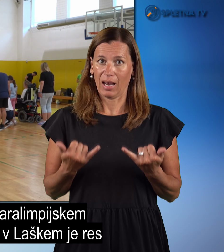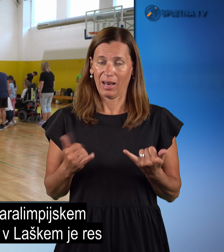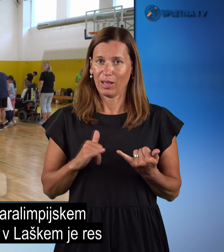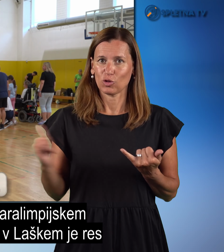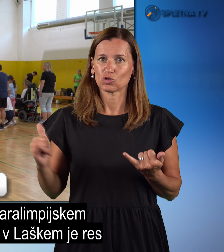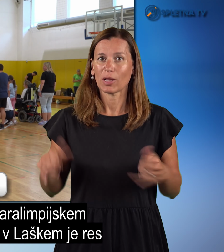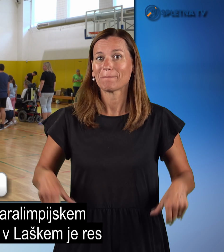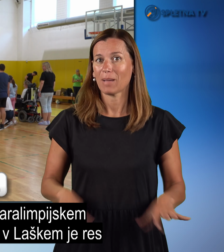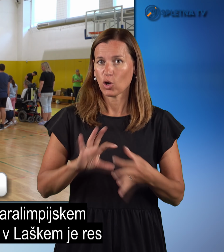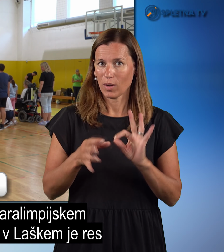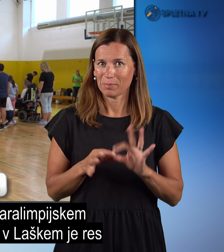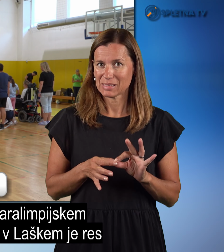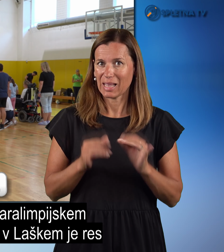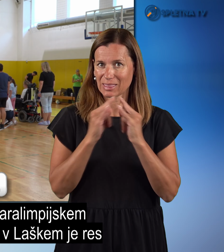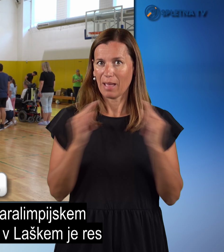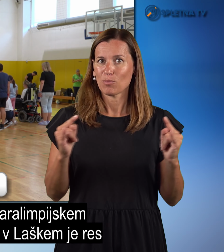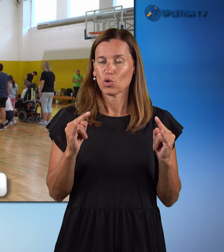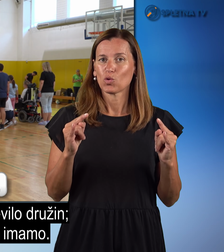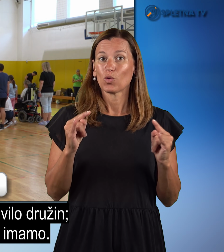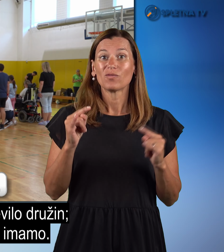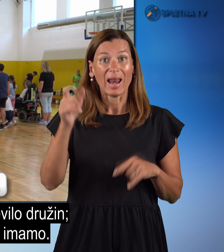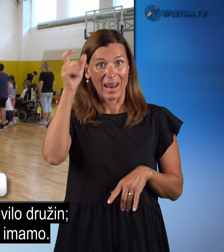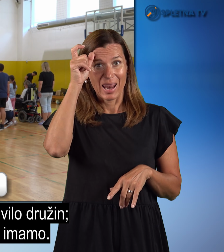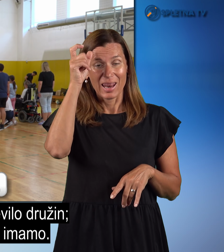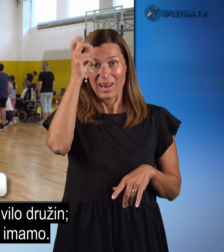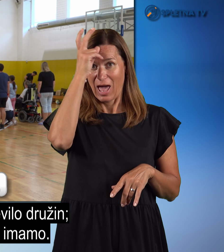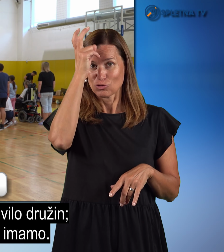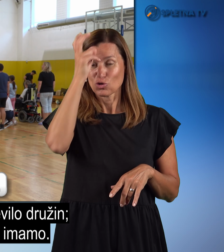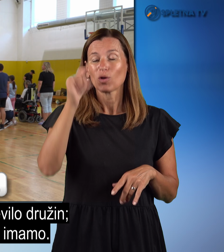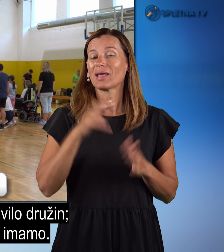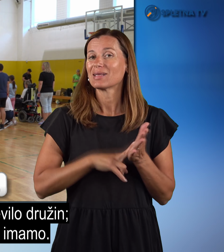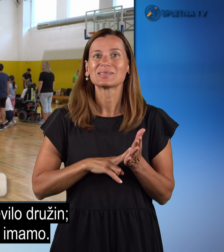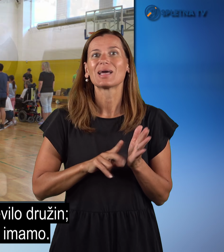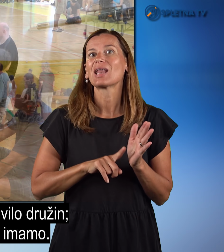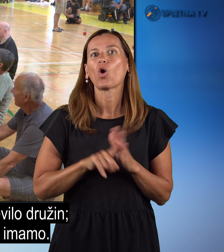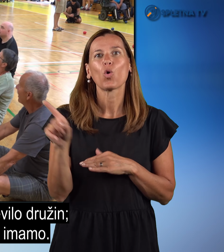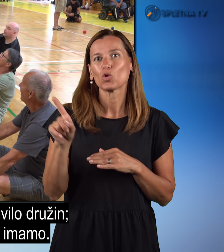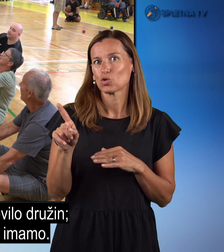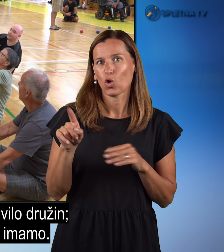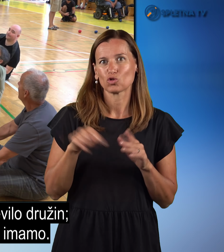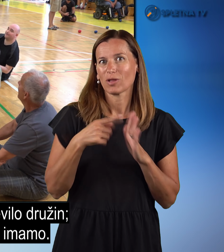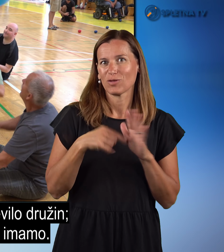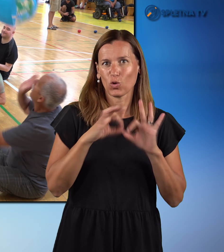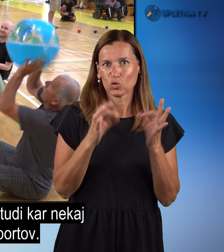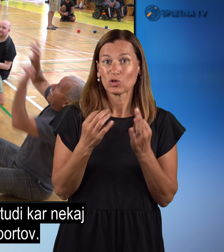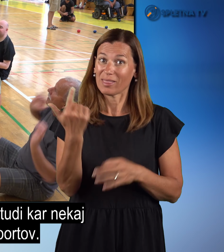Na letošnjem paraolimpijskem taboru za družine v Laškem je res rekordno število družin, 22 družin